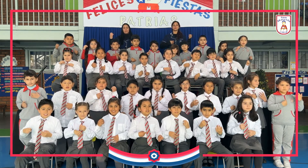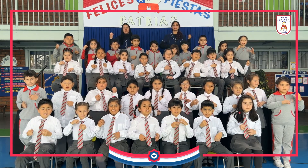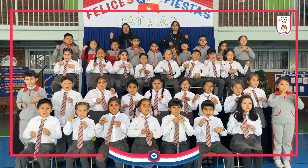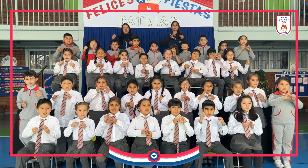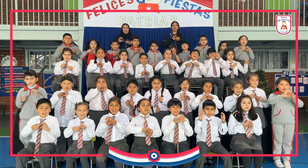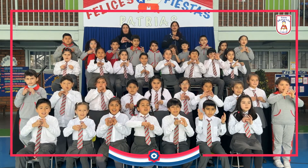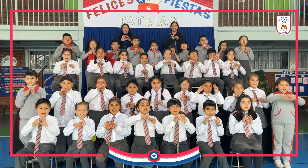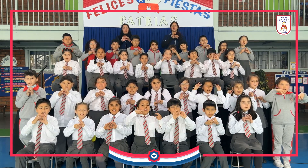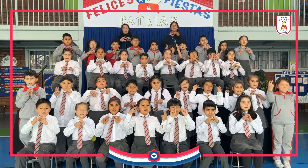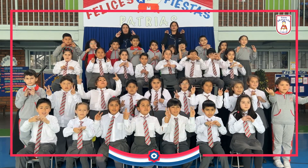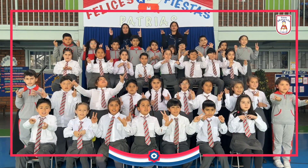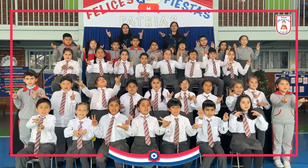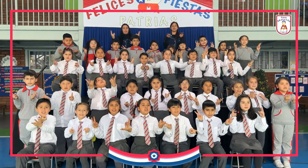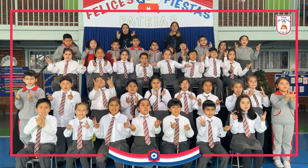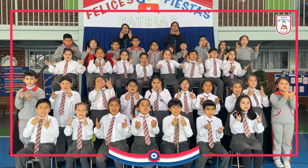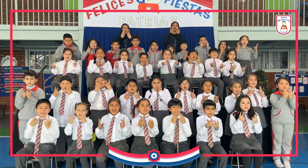Gracias a la vida